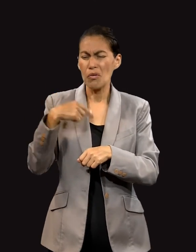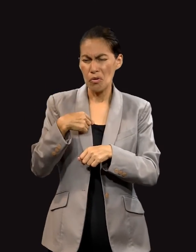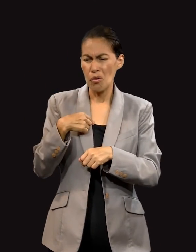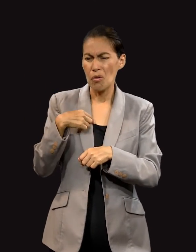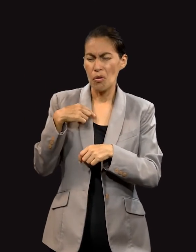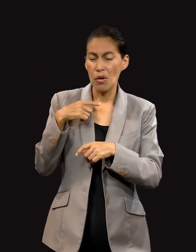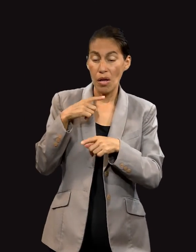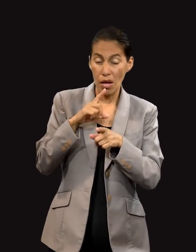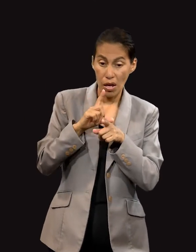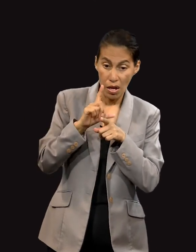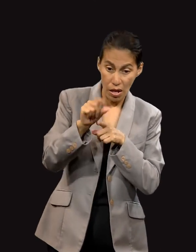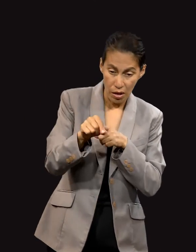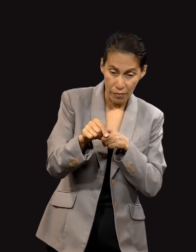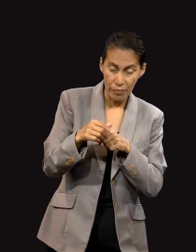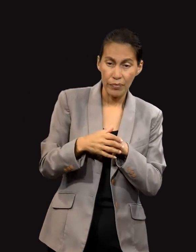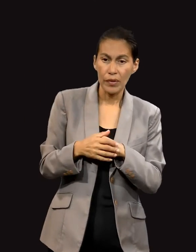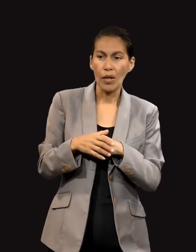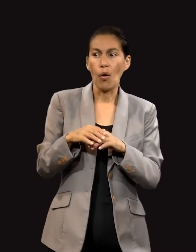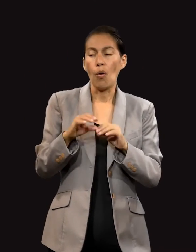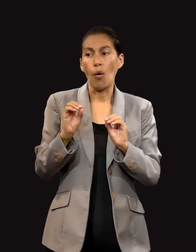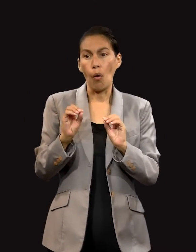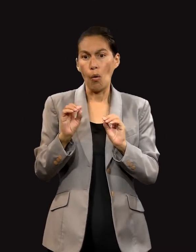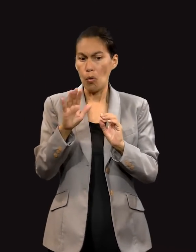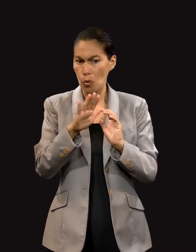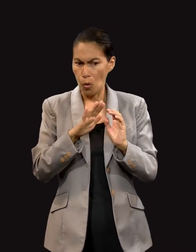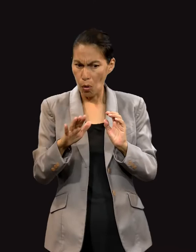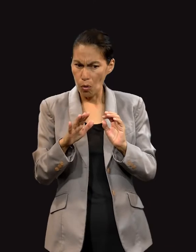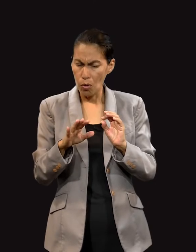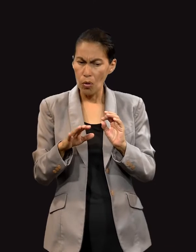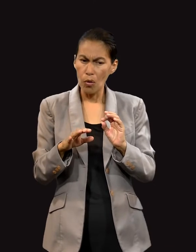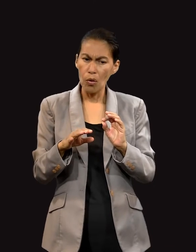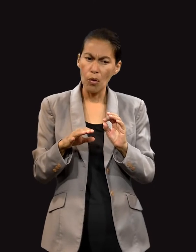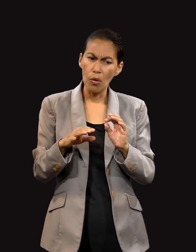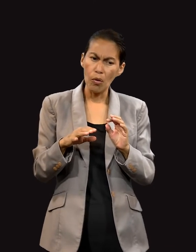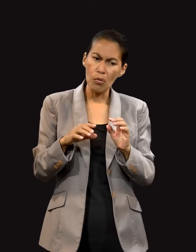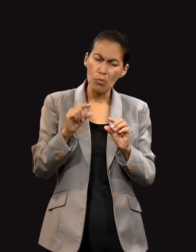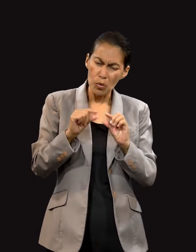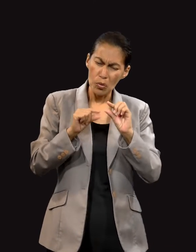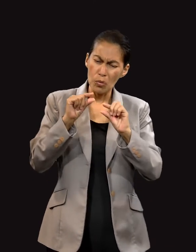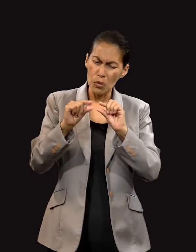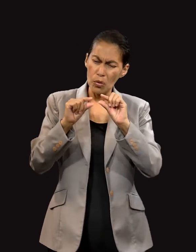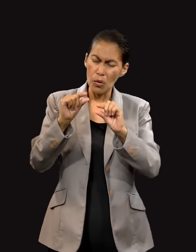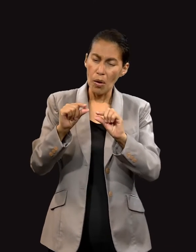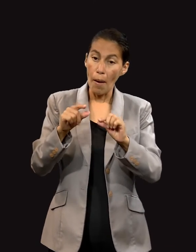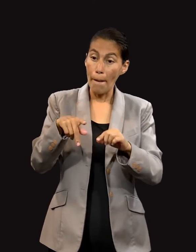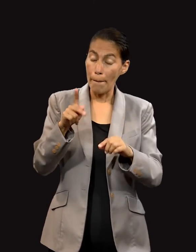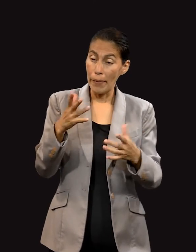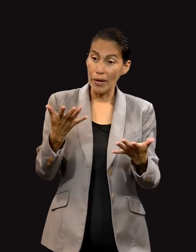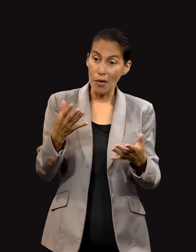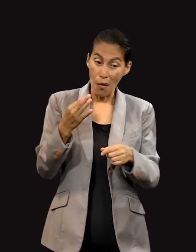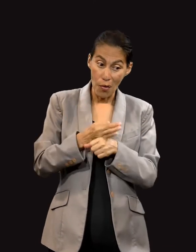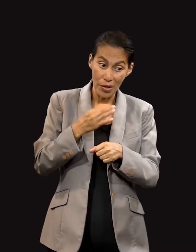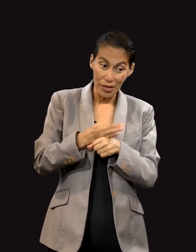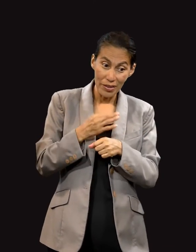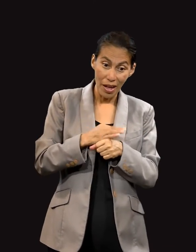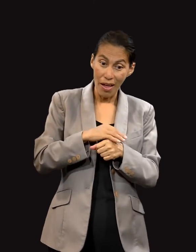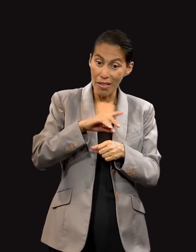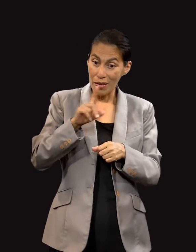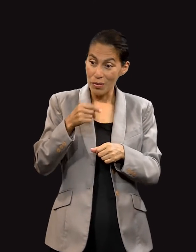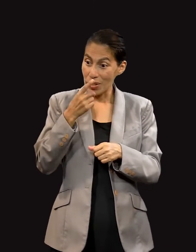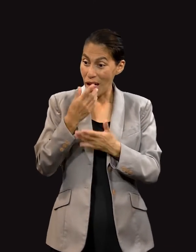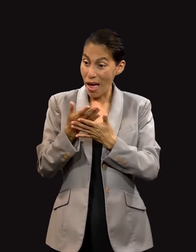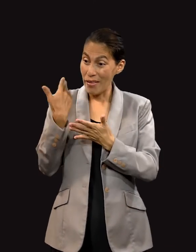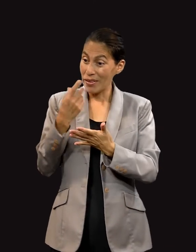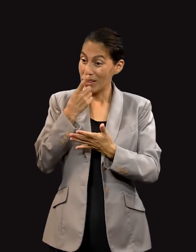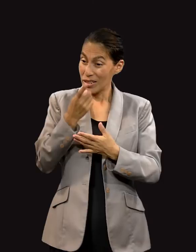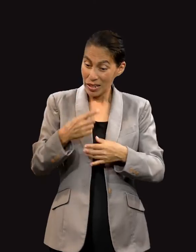Entonces en eso estamos. O es un proceso, pero por lo pronto, después de haber tenido metástasis y de haber